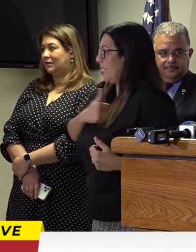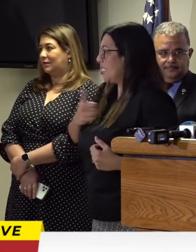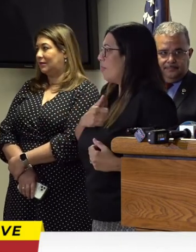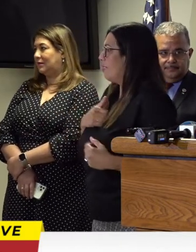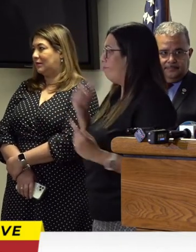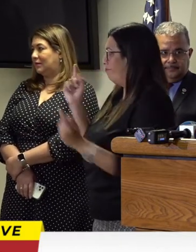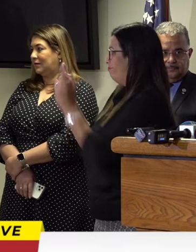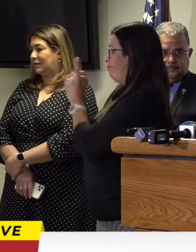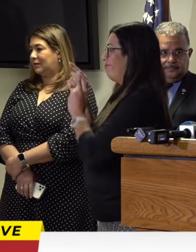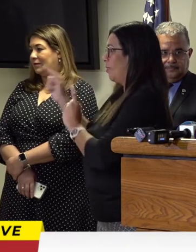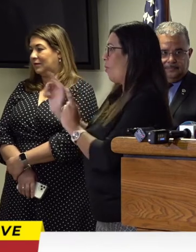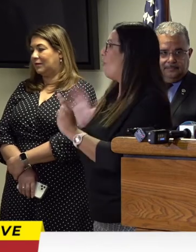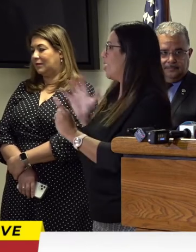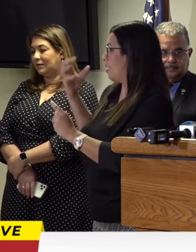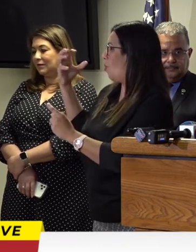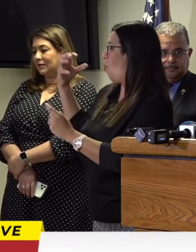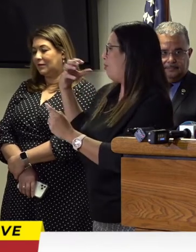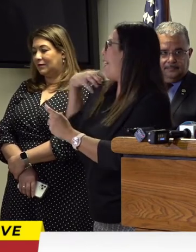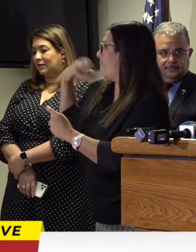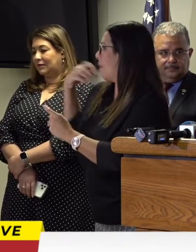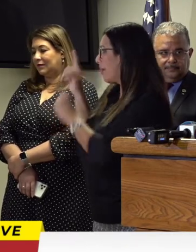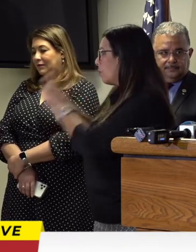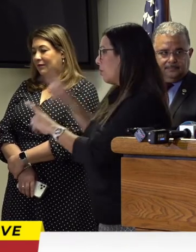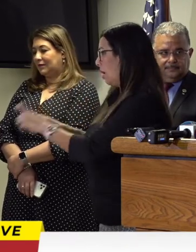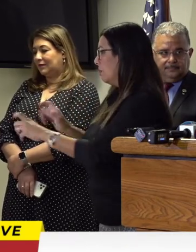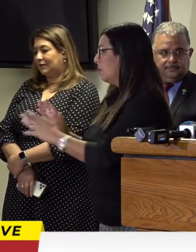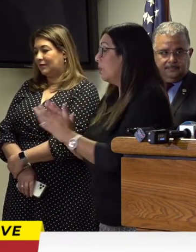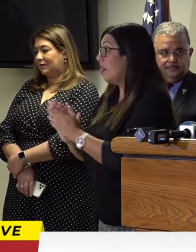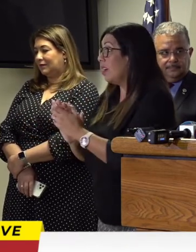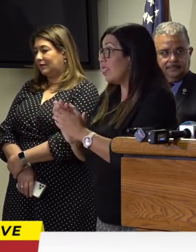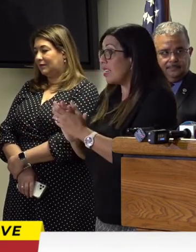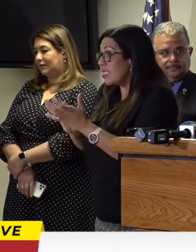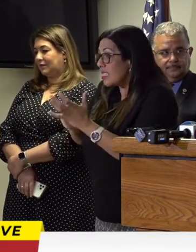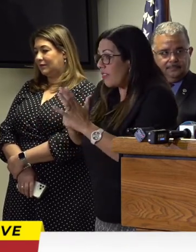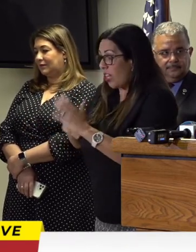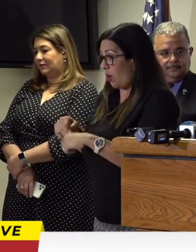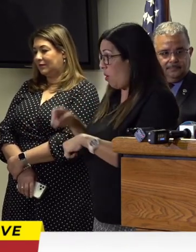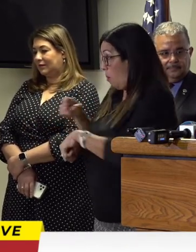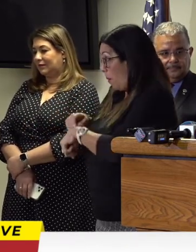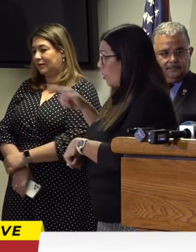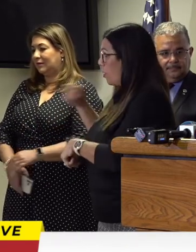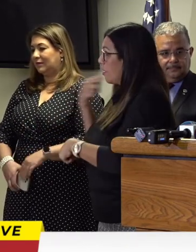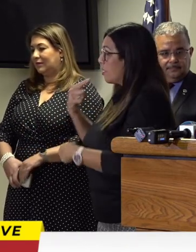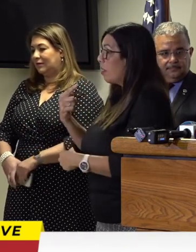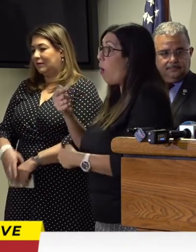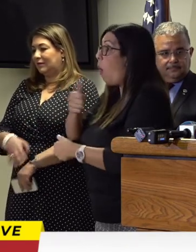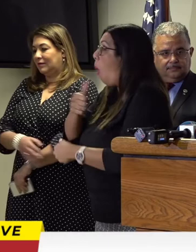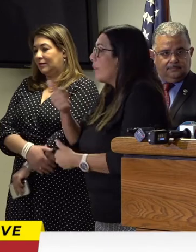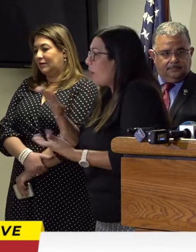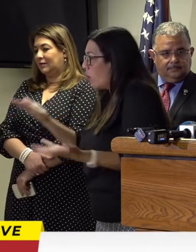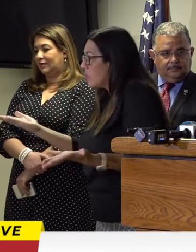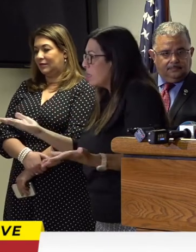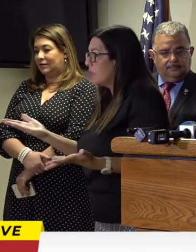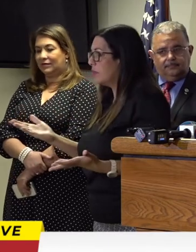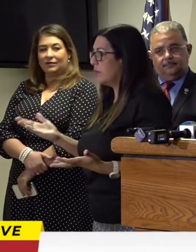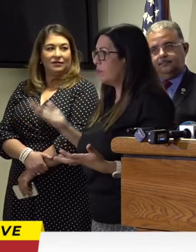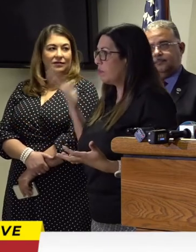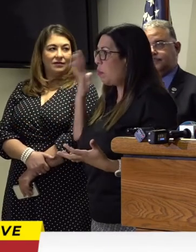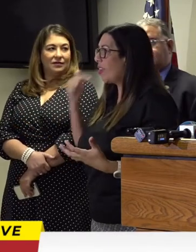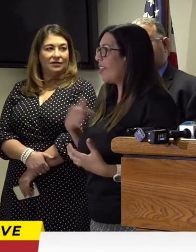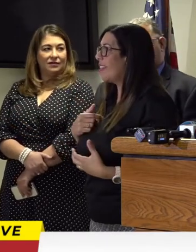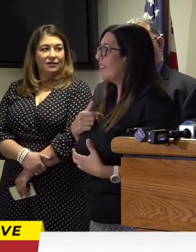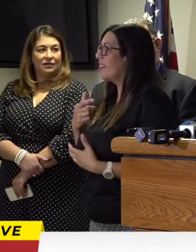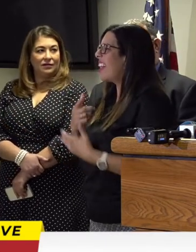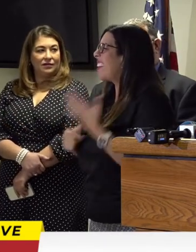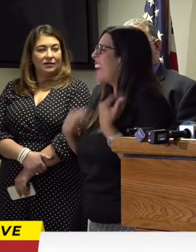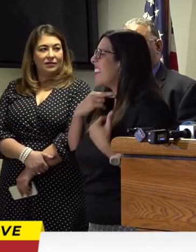acudir a un recurso oficial. O sea que en ese sentido, en el momento que den una instrucción contraria, porque el riesgo al que uno